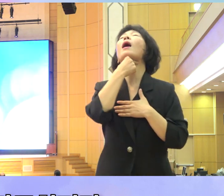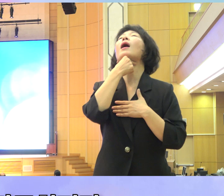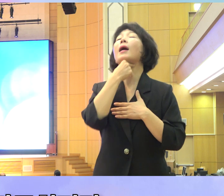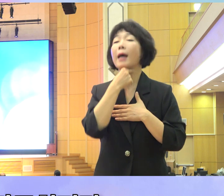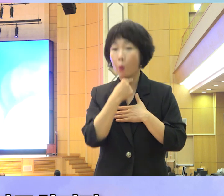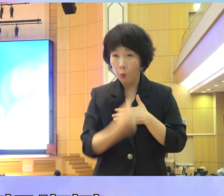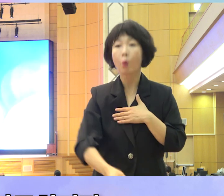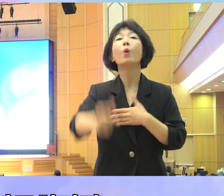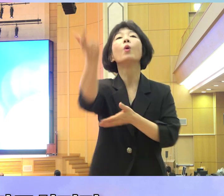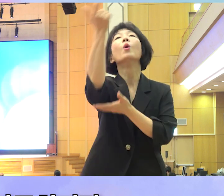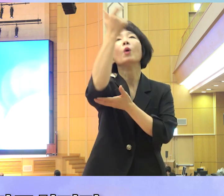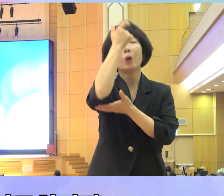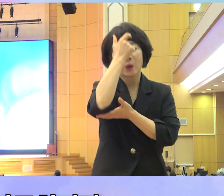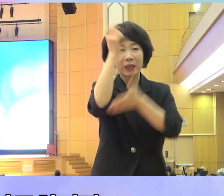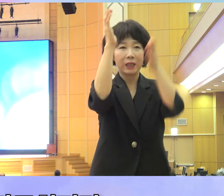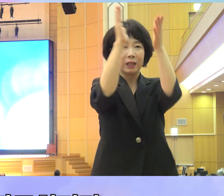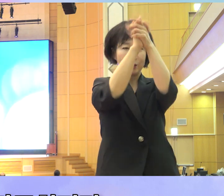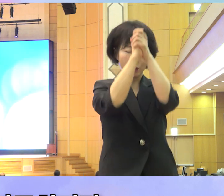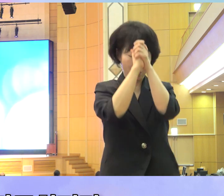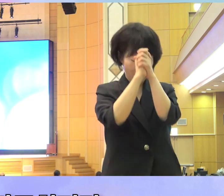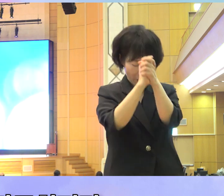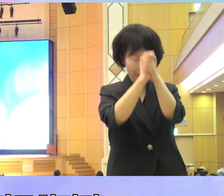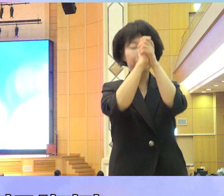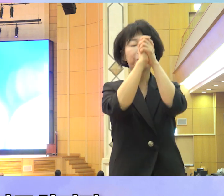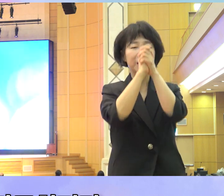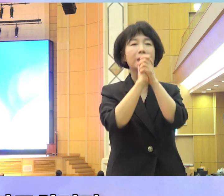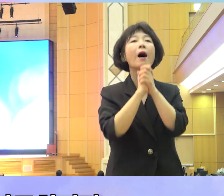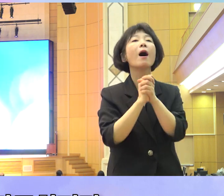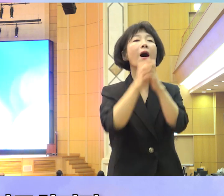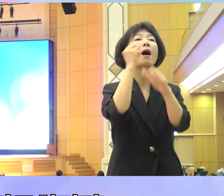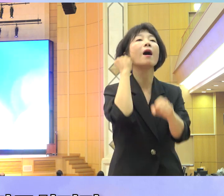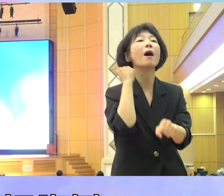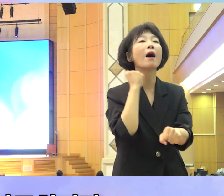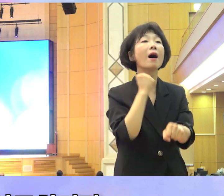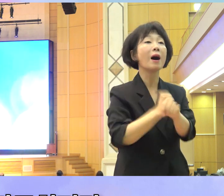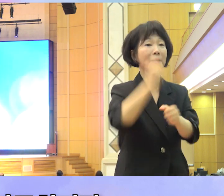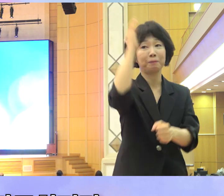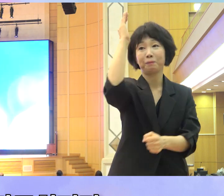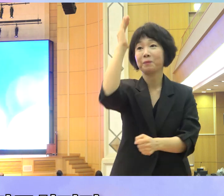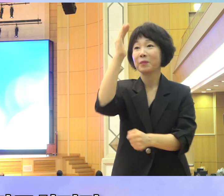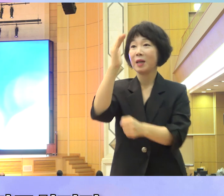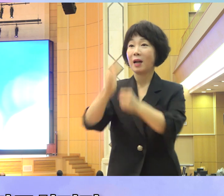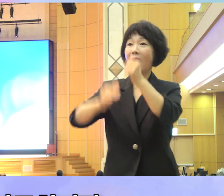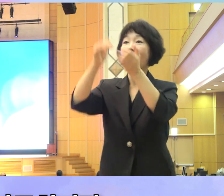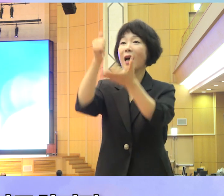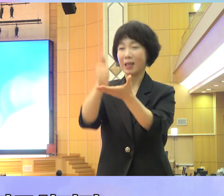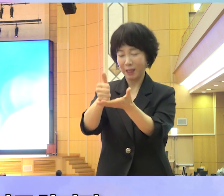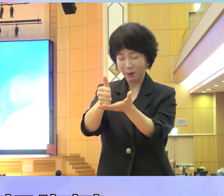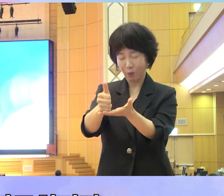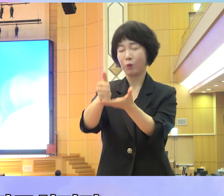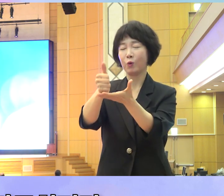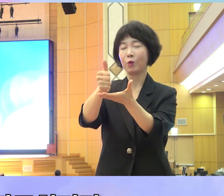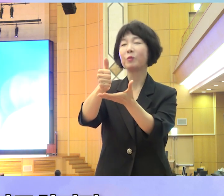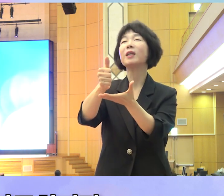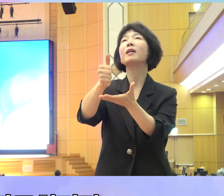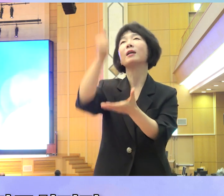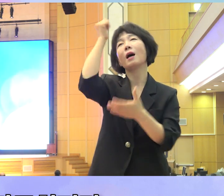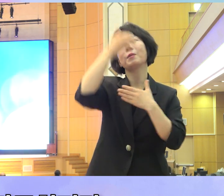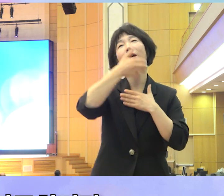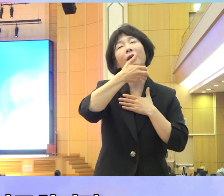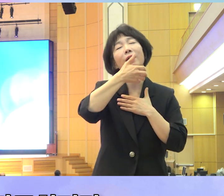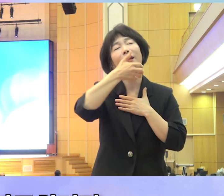원하고 바라고, 하나님의 꿈이 나의 비전이 되고, 하나님의